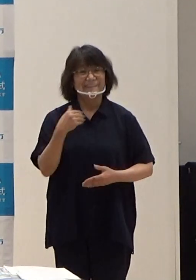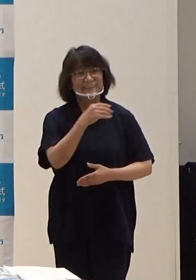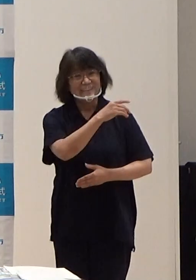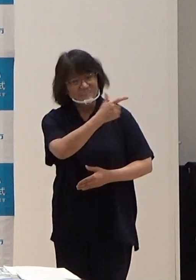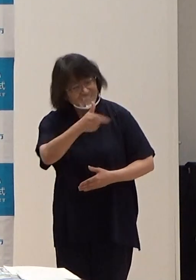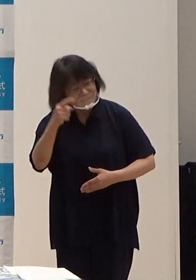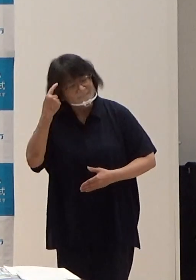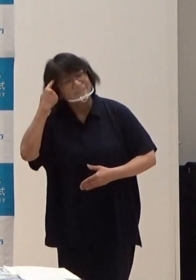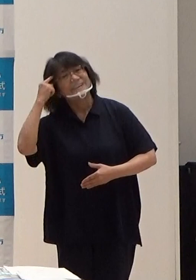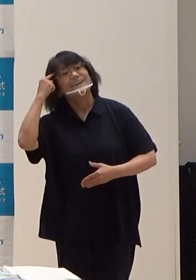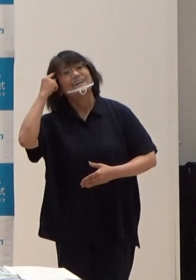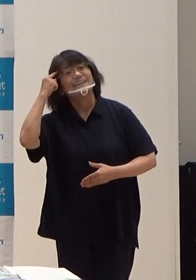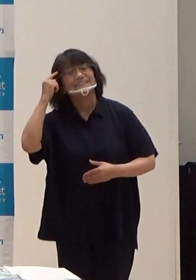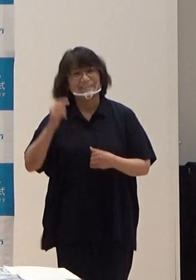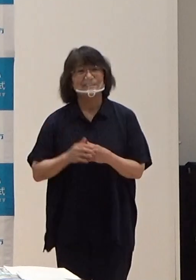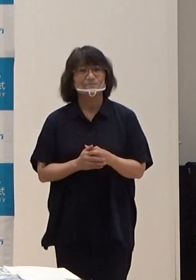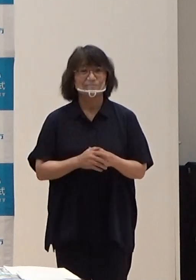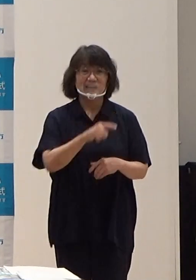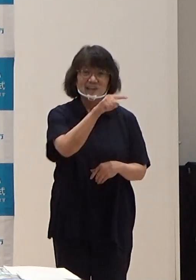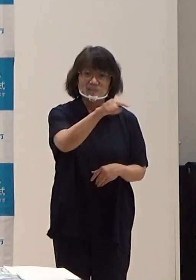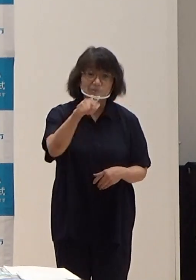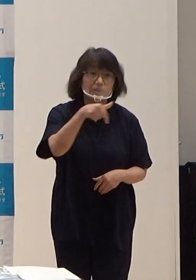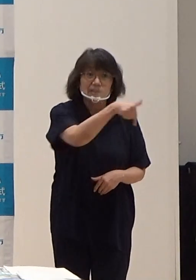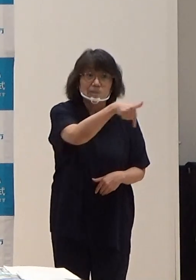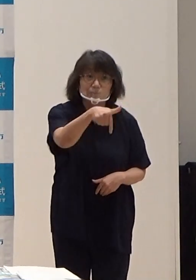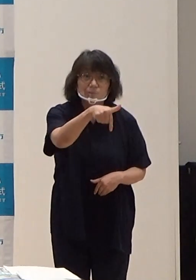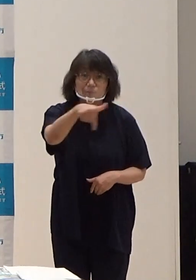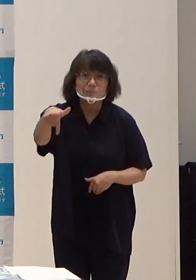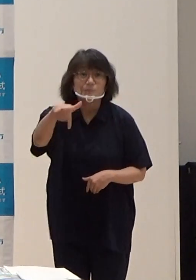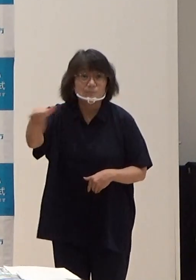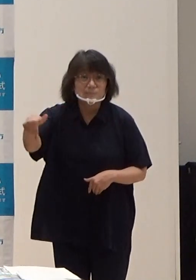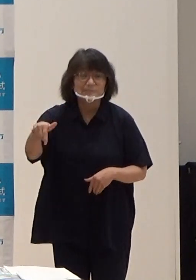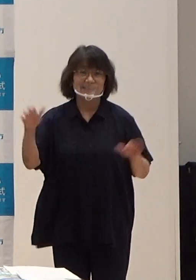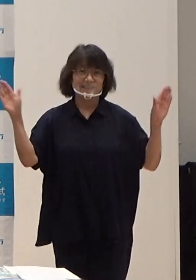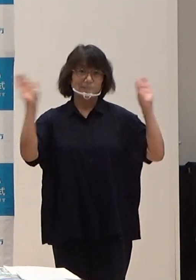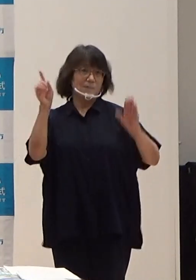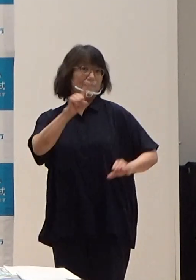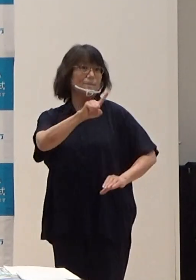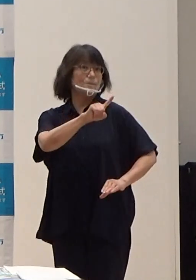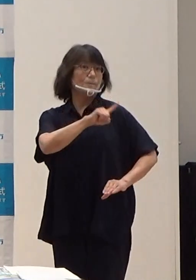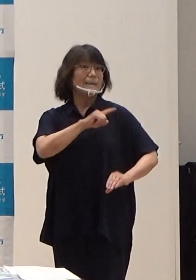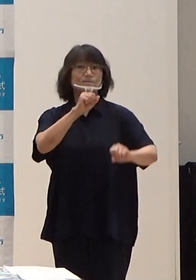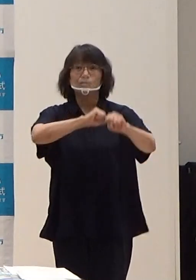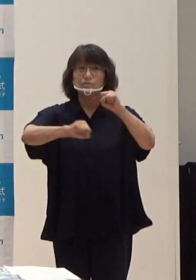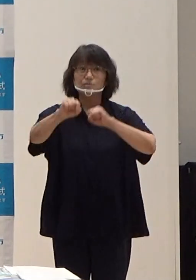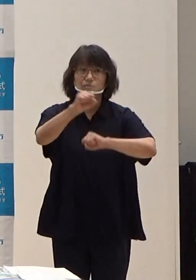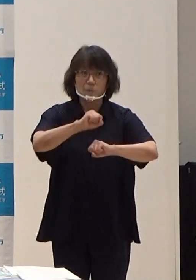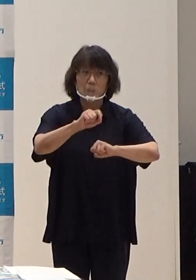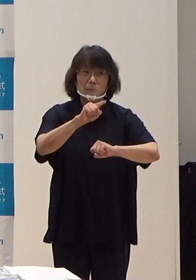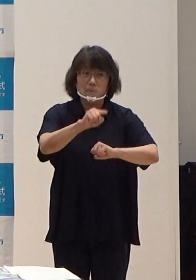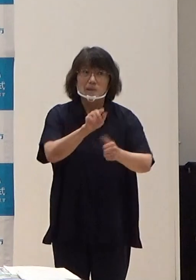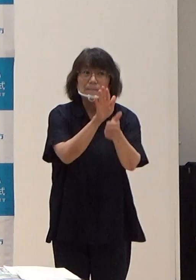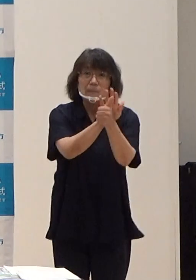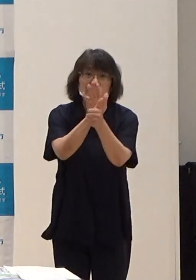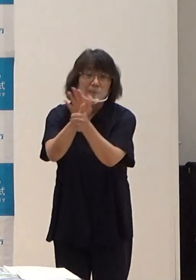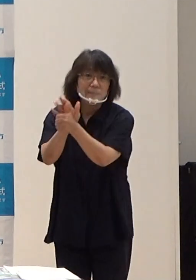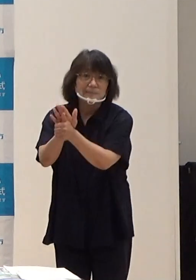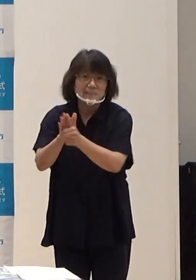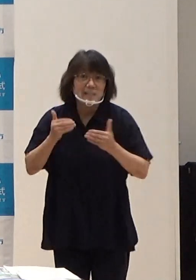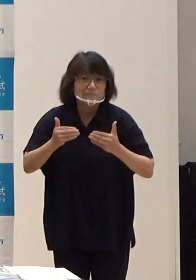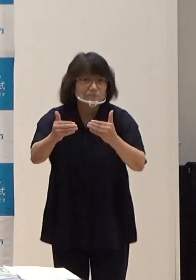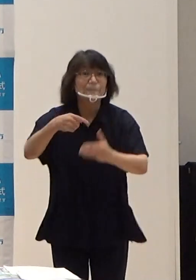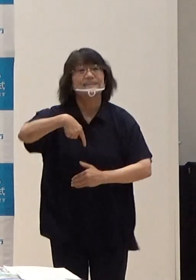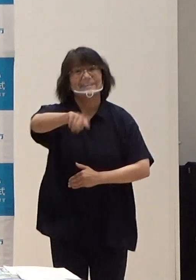られまして、それぞれの部においてベビーファースト運動にかなったどのような政策を進めていくか、市各部局におい